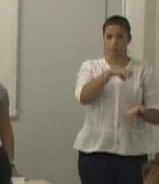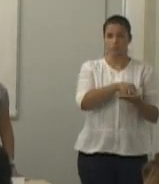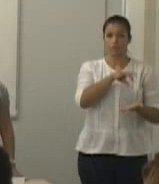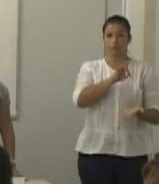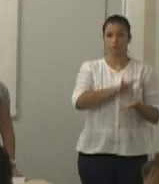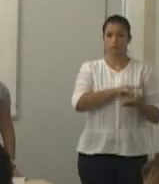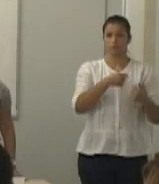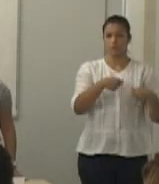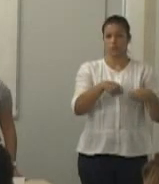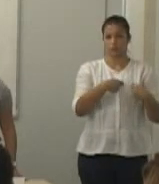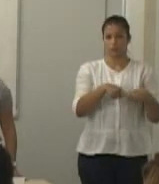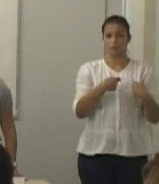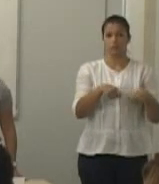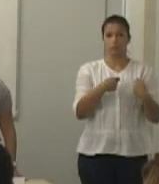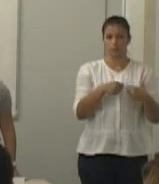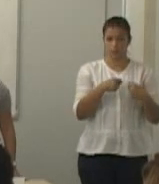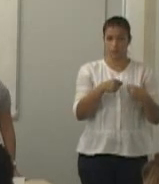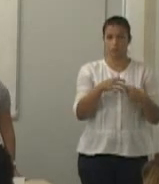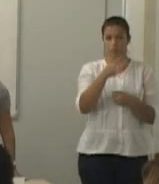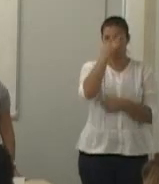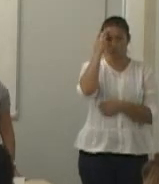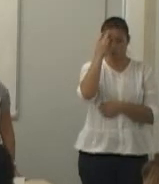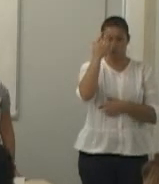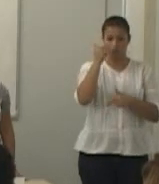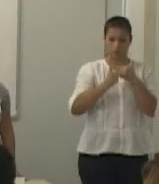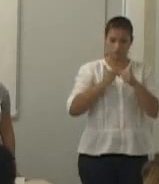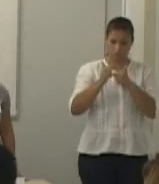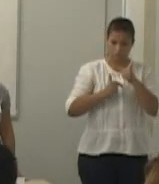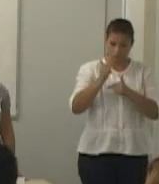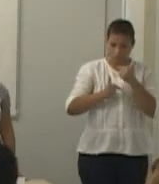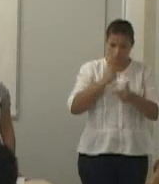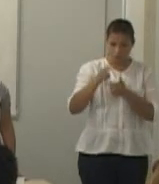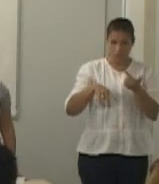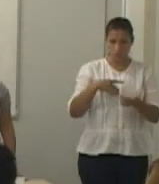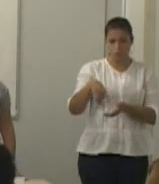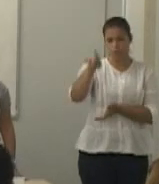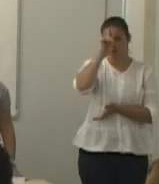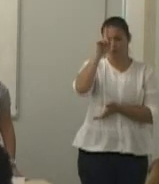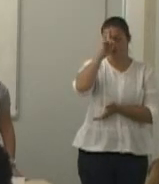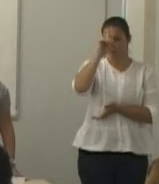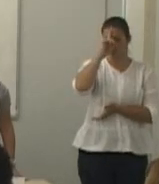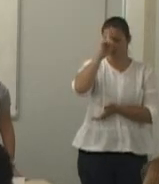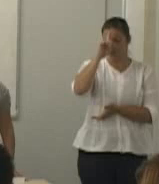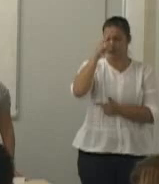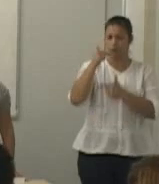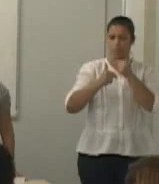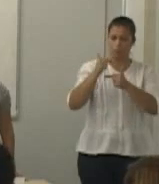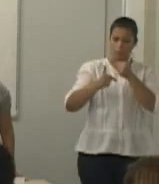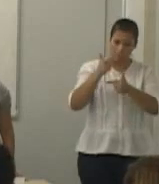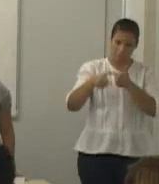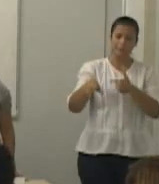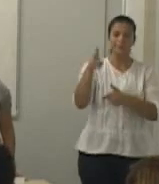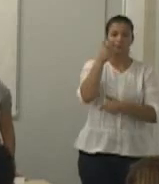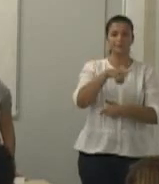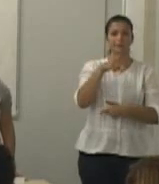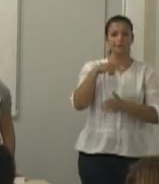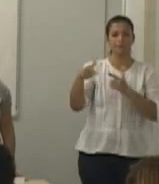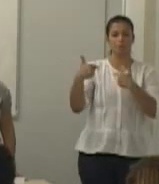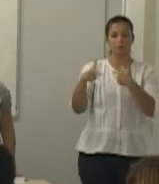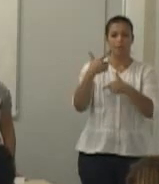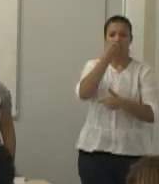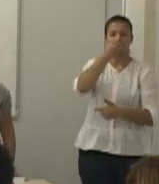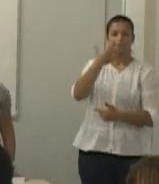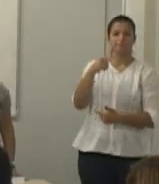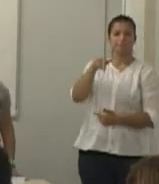institucionalizado para que as pessoas que trabalham efetivamente no dia a dia elas tê o seu trabalho reconhecido